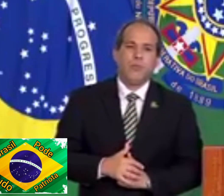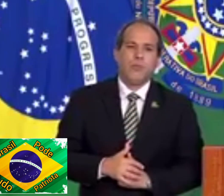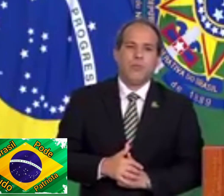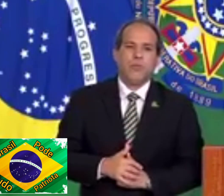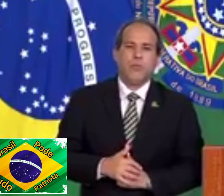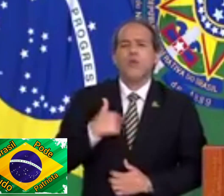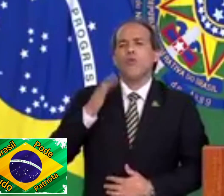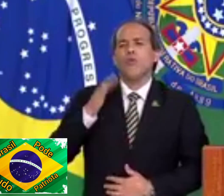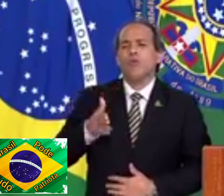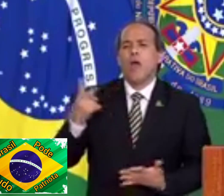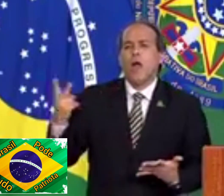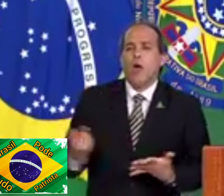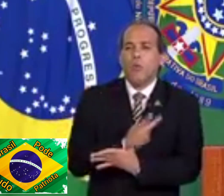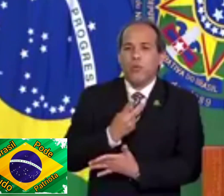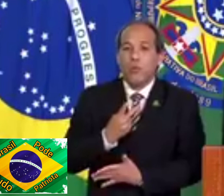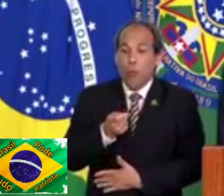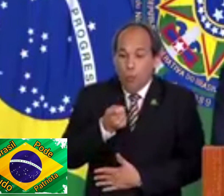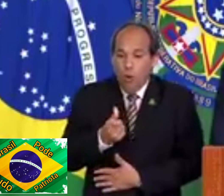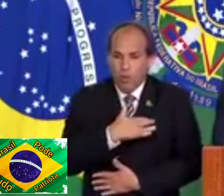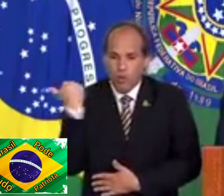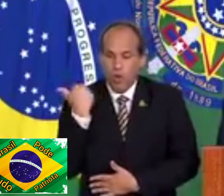Eu já tive 2 encontros com a morte.